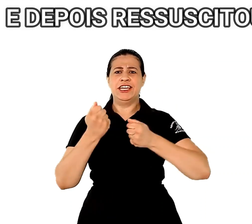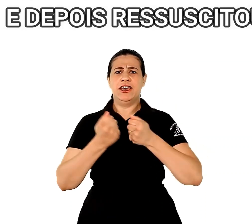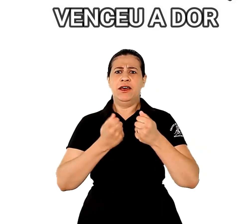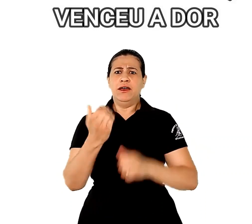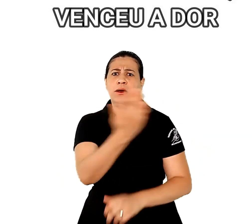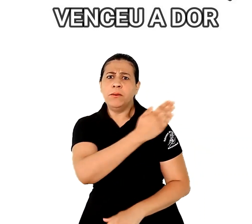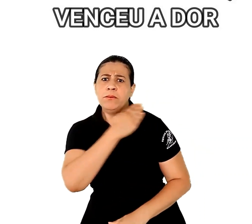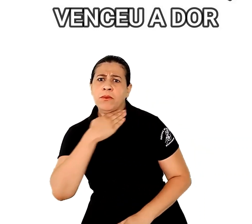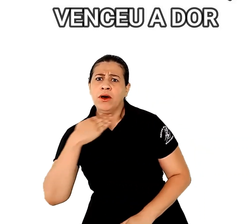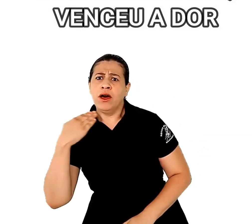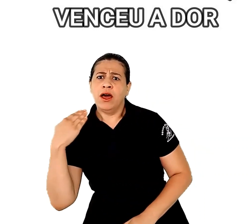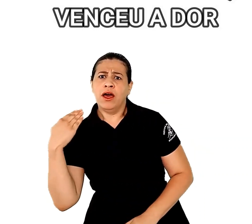ressuscitou,